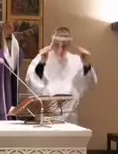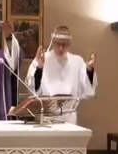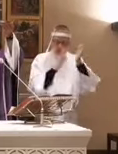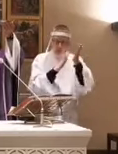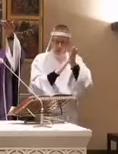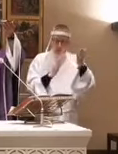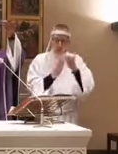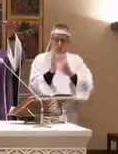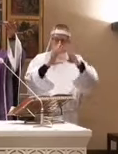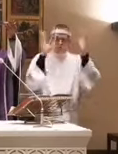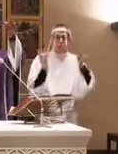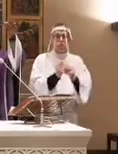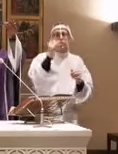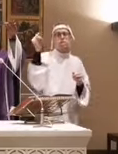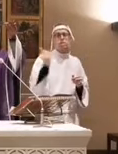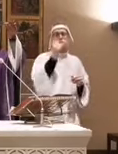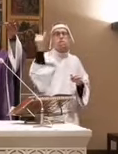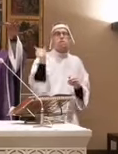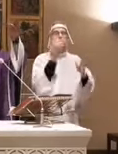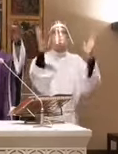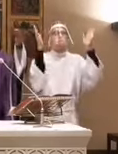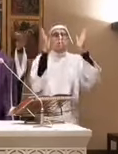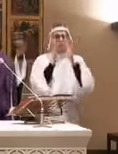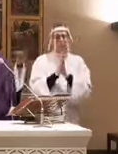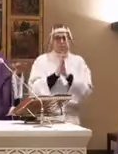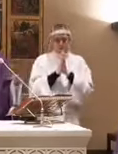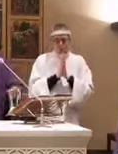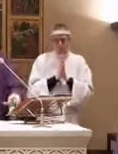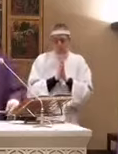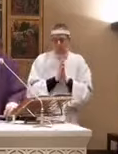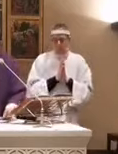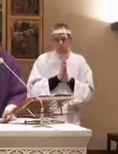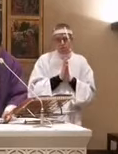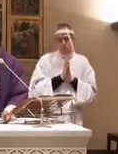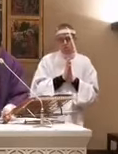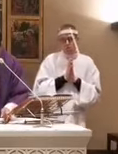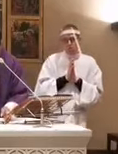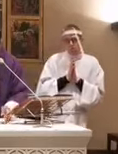Świętego. Trzeba przez wszystkich wieków. Amen.